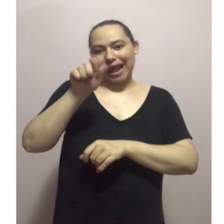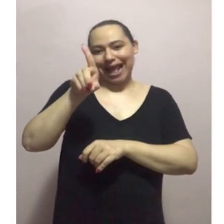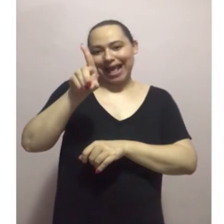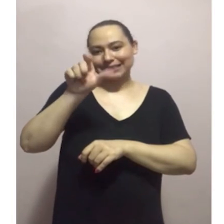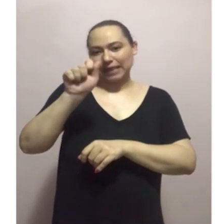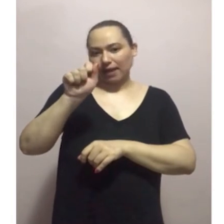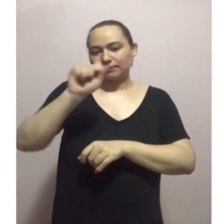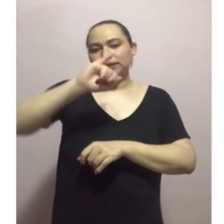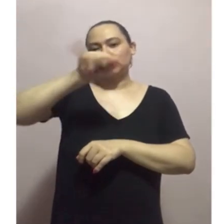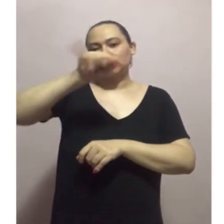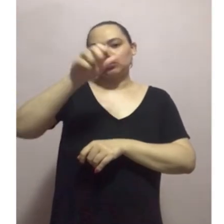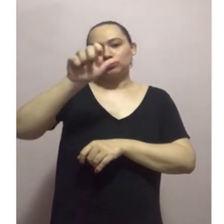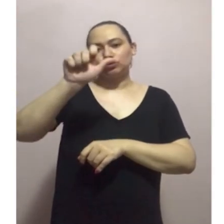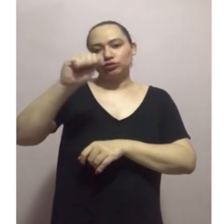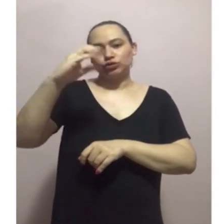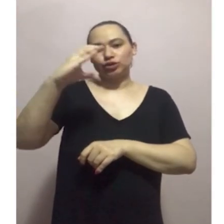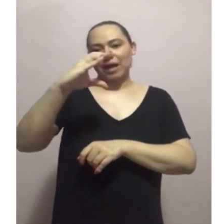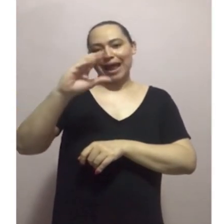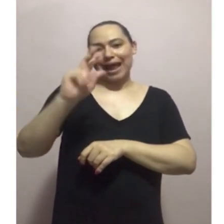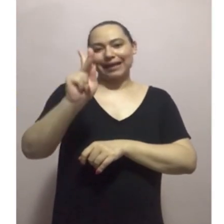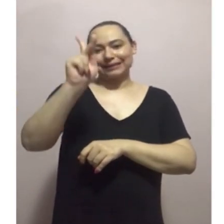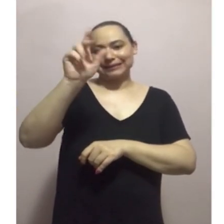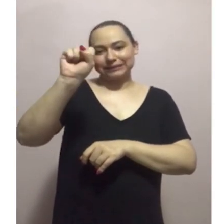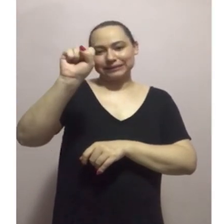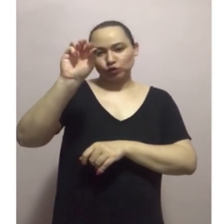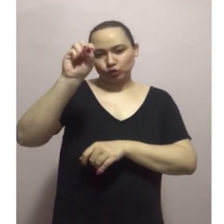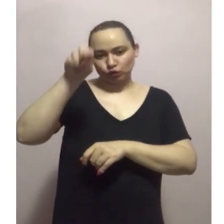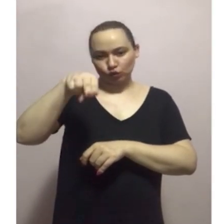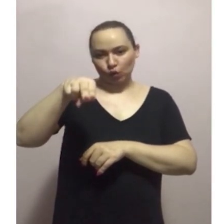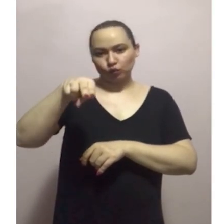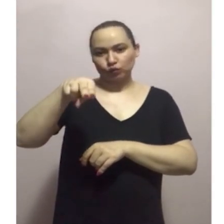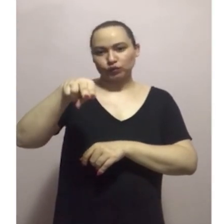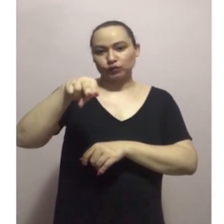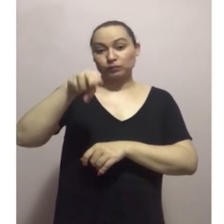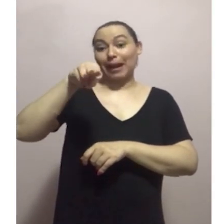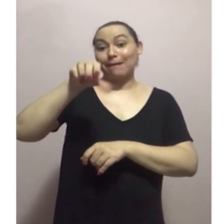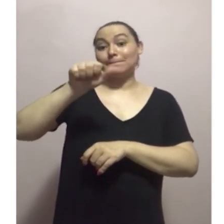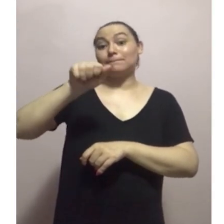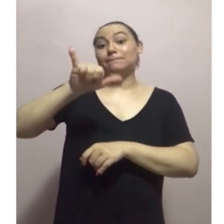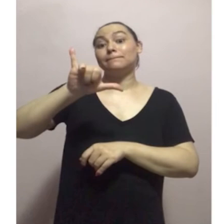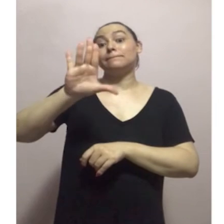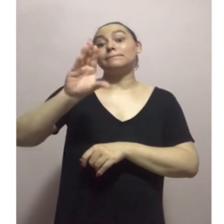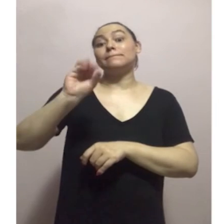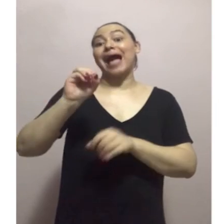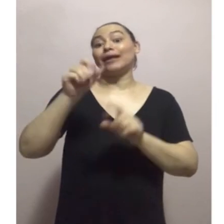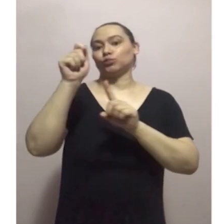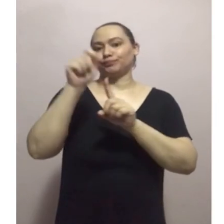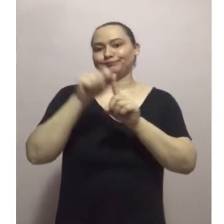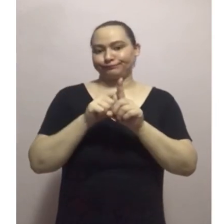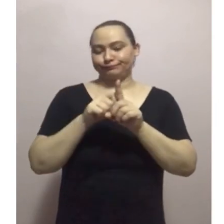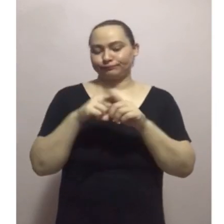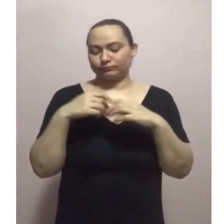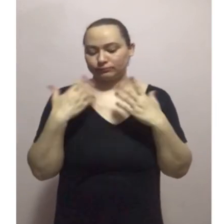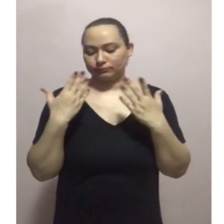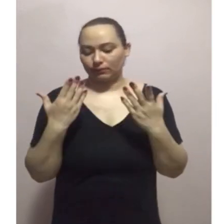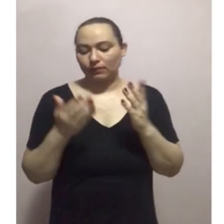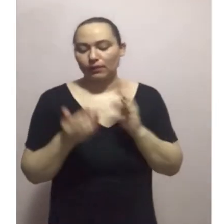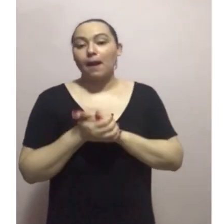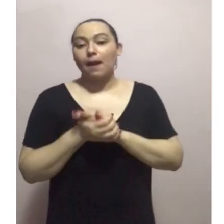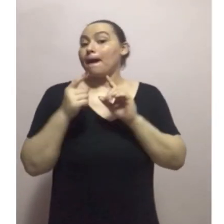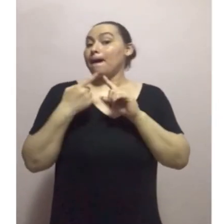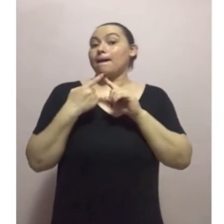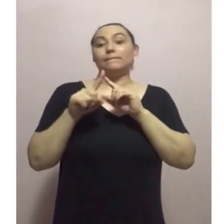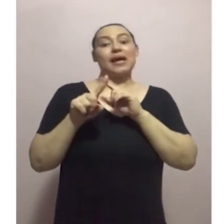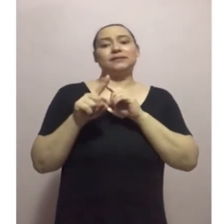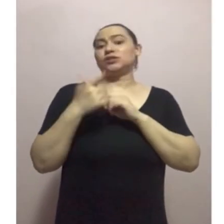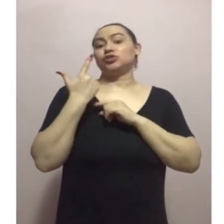uma temporada programada dos Jacksons para maio. Mas, obviamente, né, que a gente sabe que